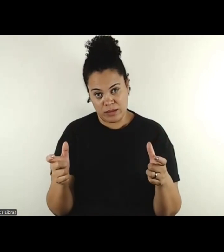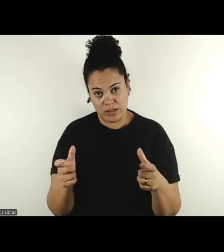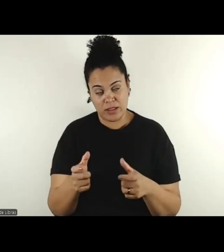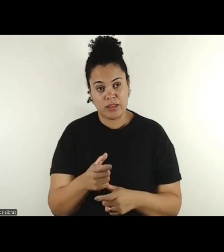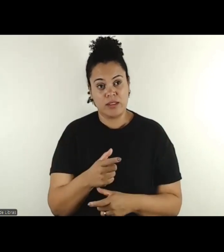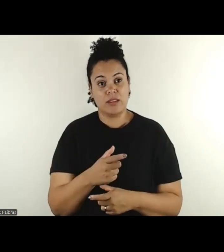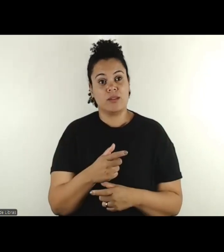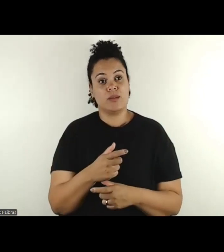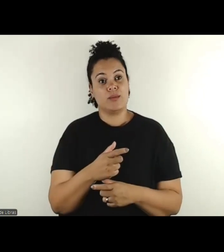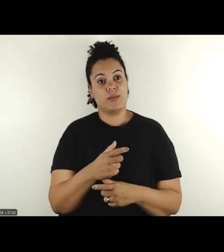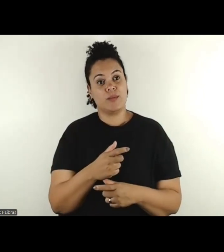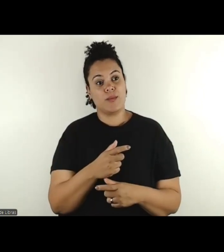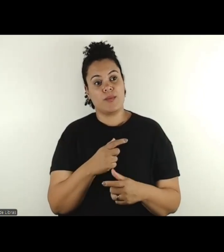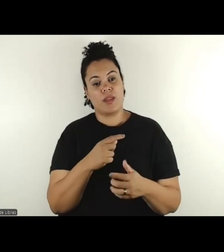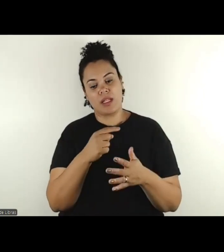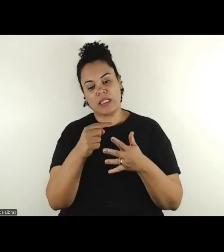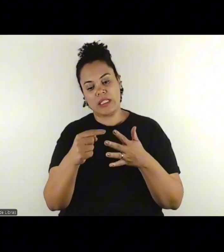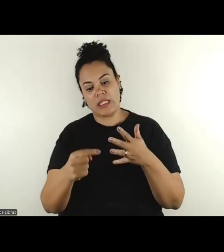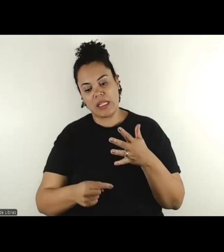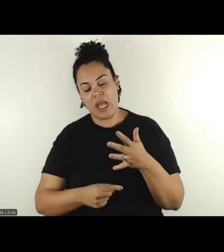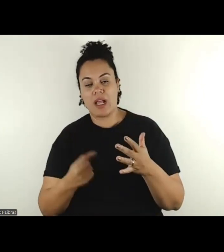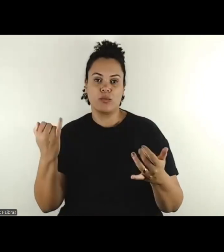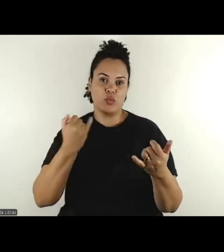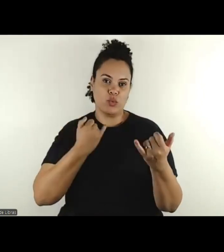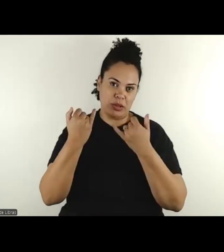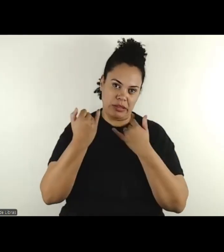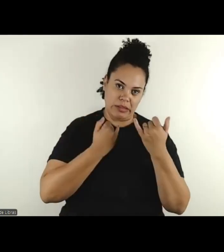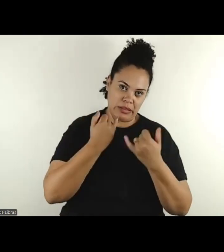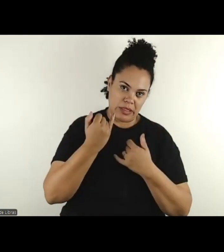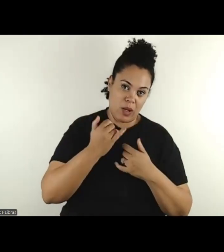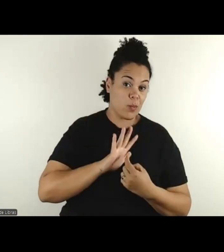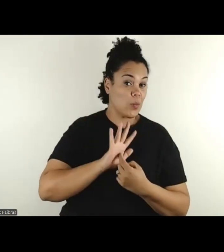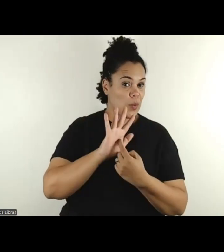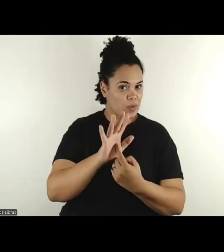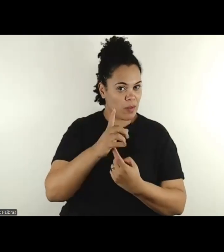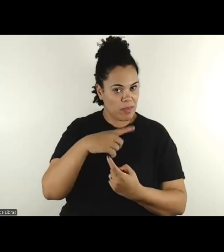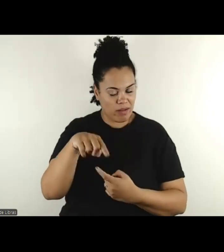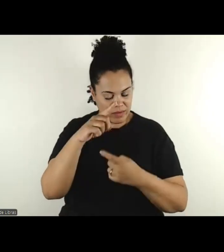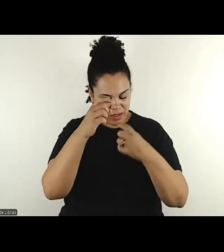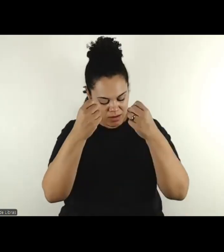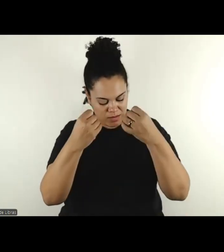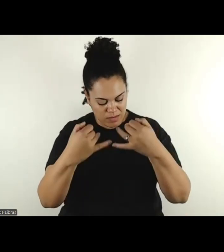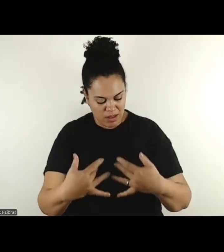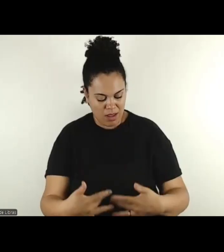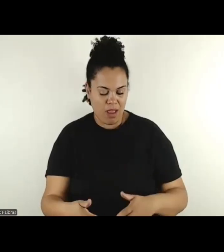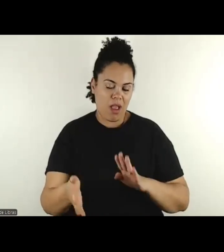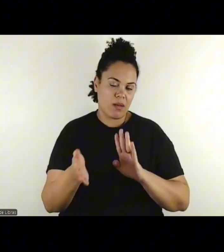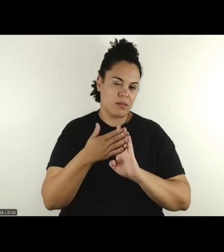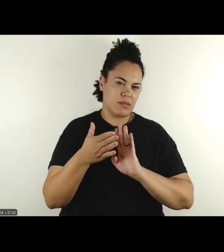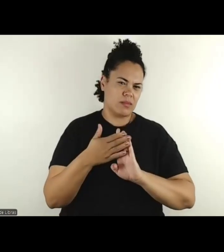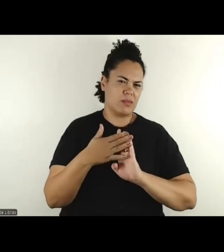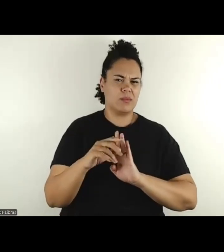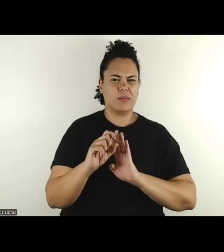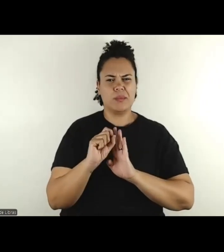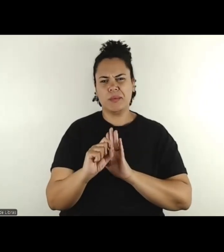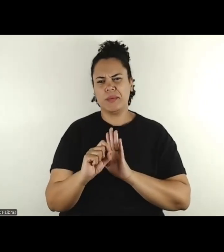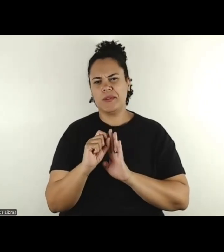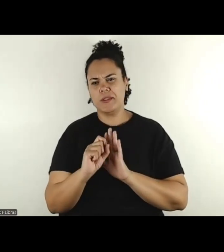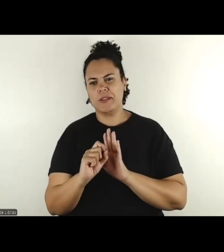né, diante de todos os dados, né, e elementos que eu apresentei, a sua proposta de